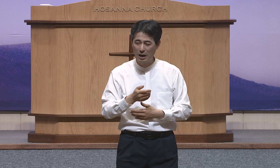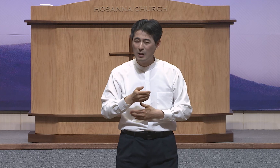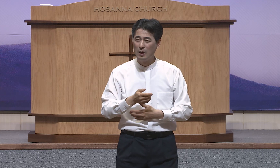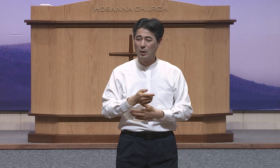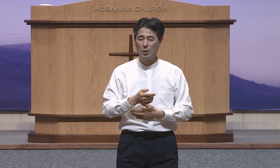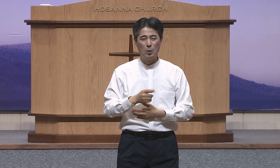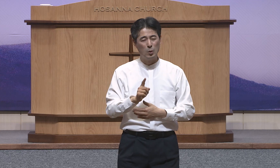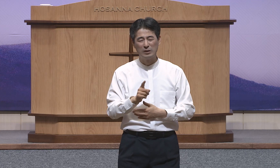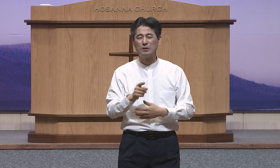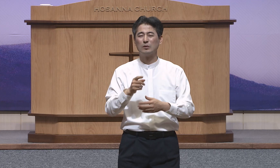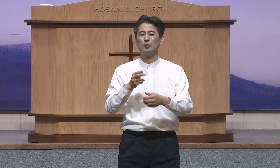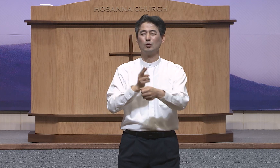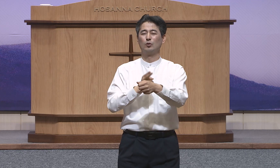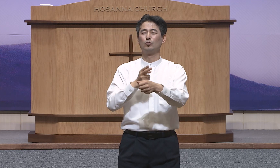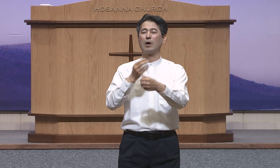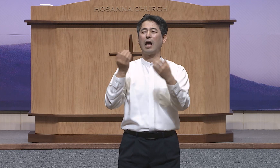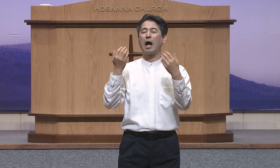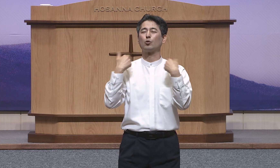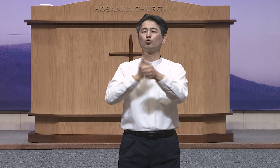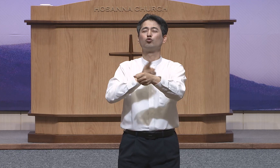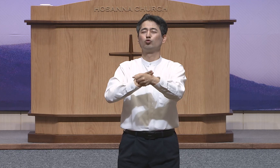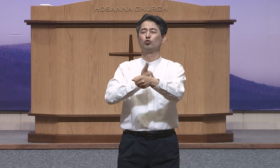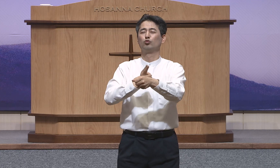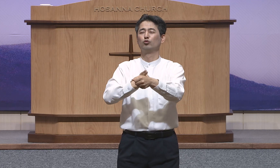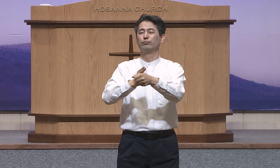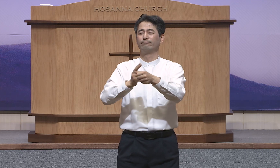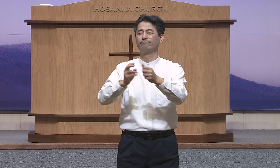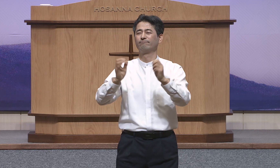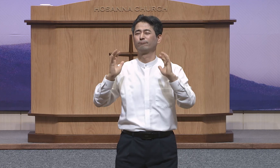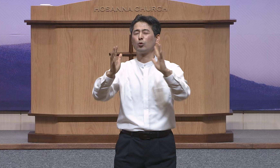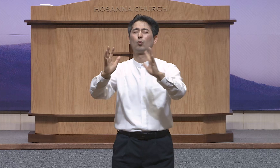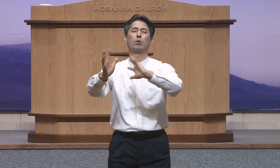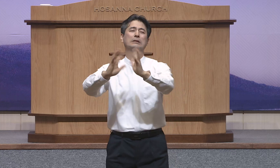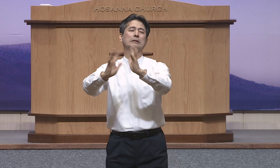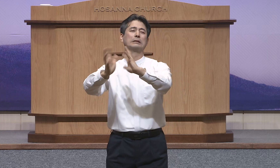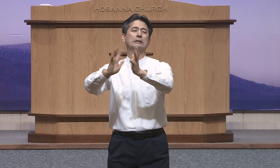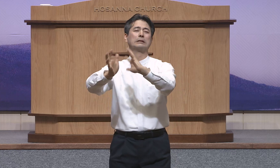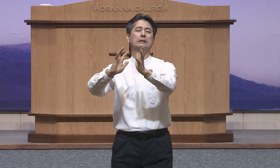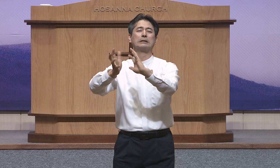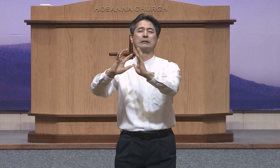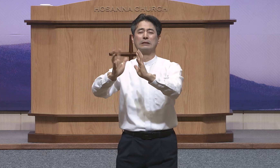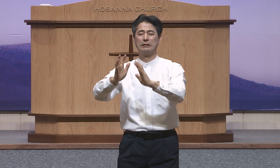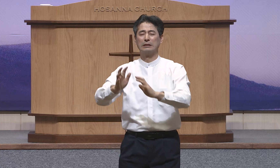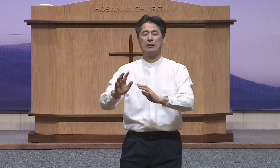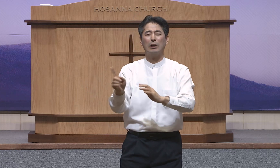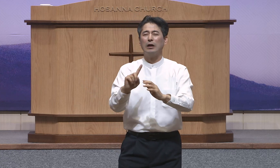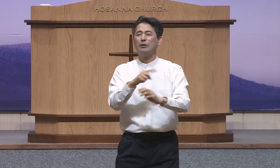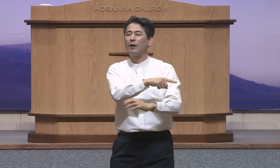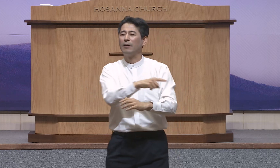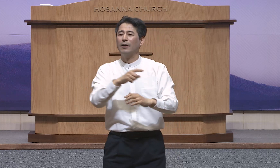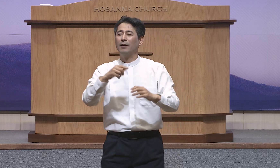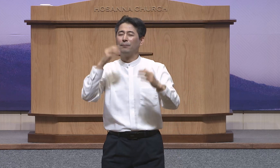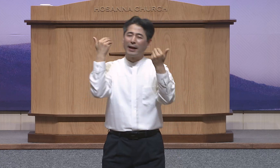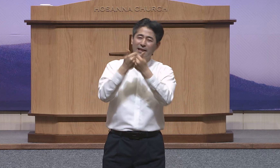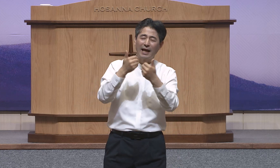농인이 설교가 가능한가? 농인이 어떻게 해야 될까? 라고 해서 교수회의가 열렸다고 하더라고요. 이